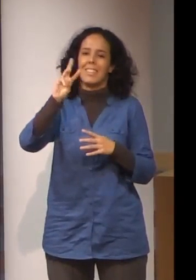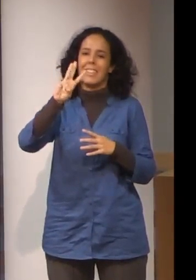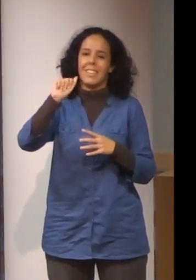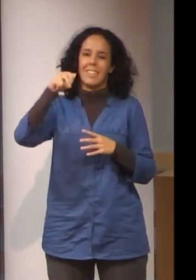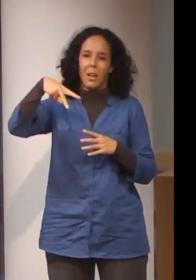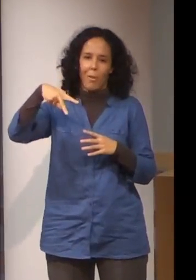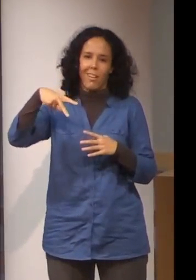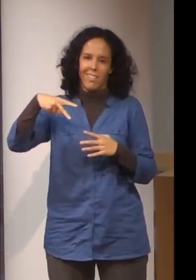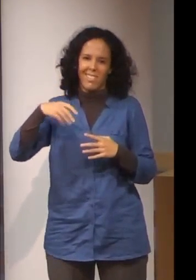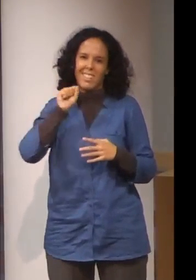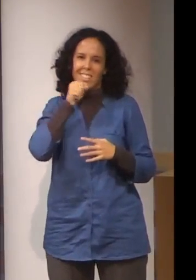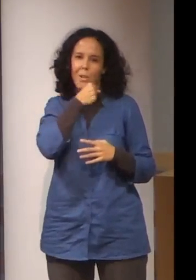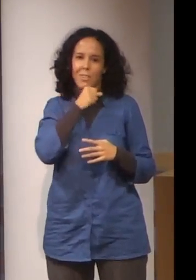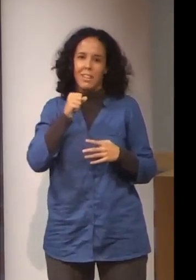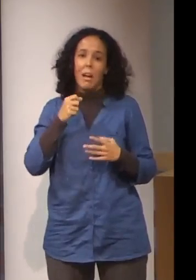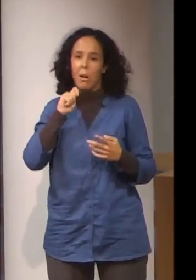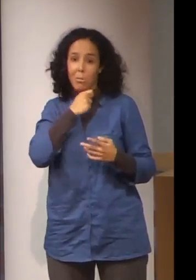es un apellido procedente de Taiwán.